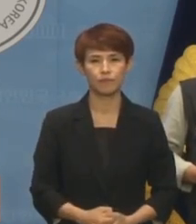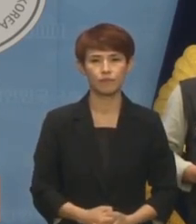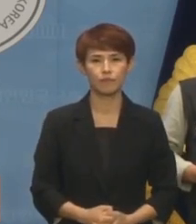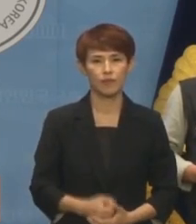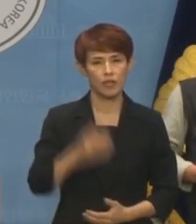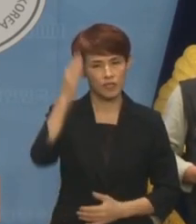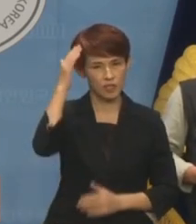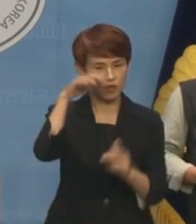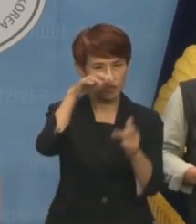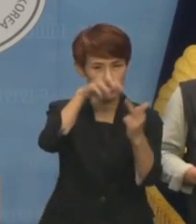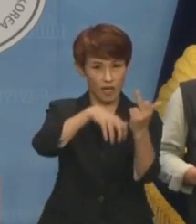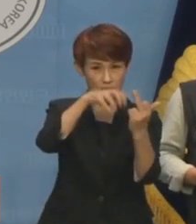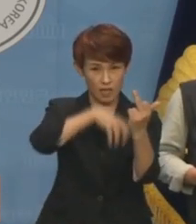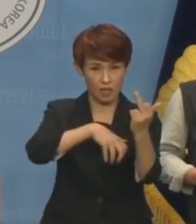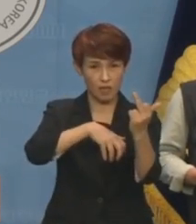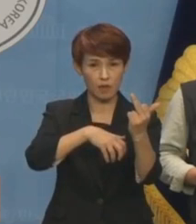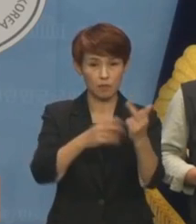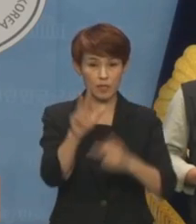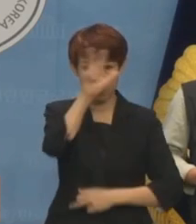석탄화력발전소가 사라집니다.